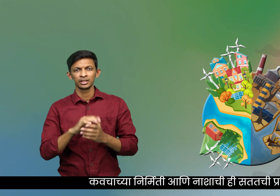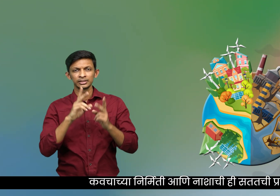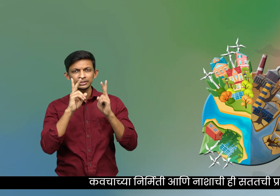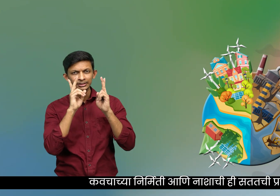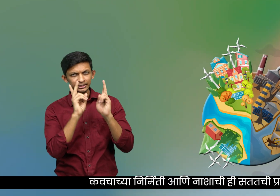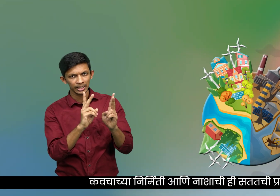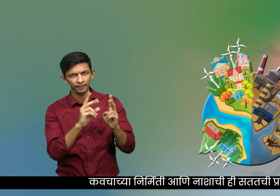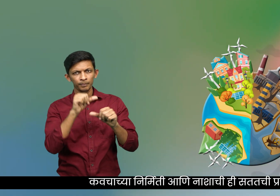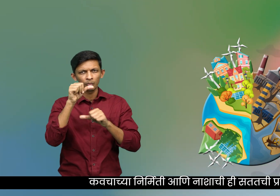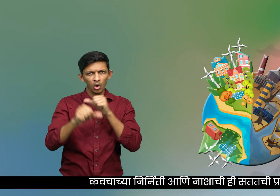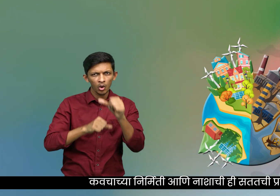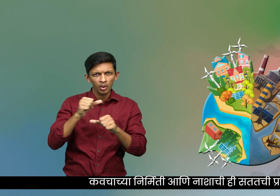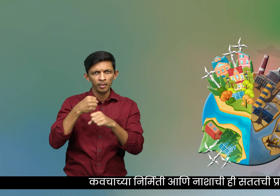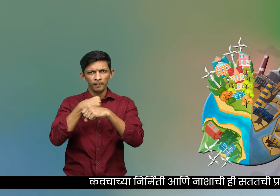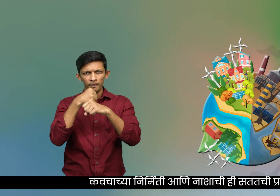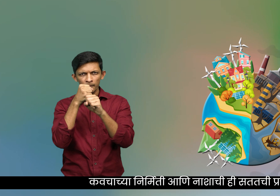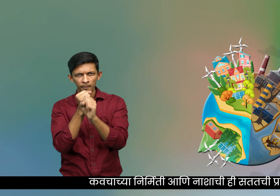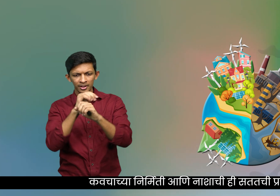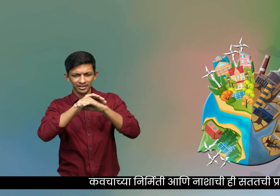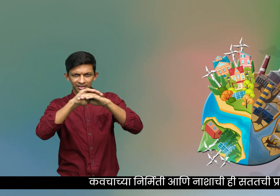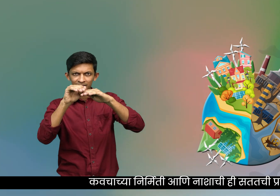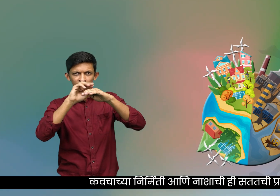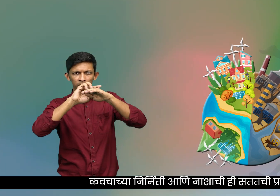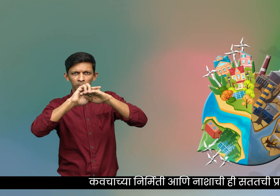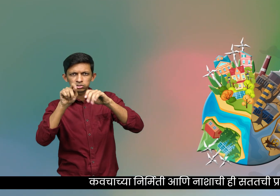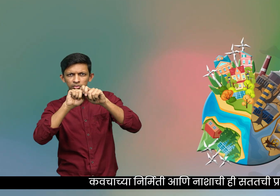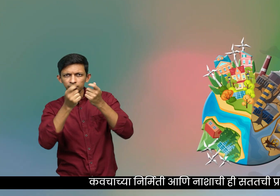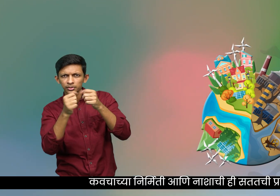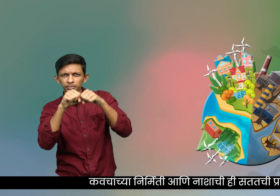कवचाच्या निर्मिती आणि नाशाची ही सततची प्रक्रिया